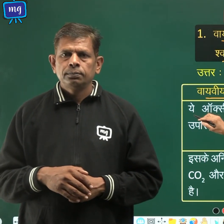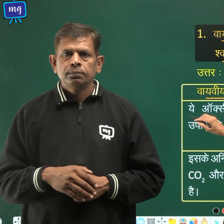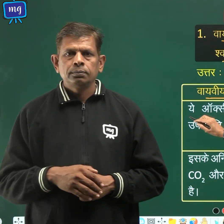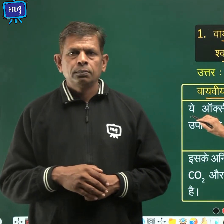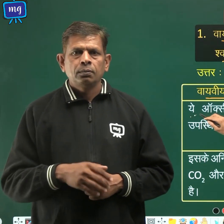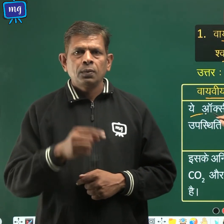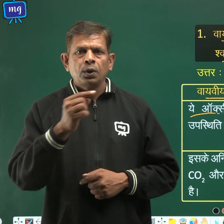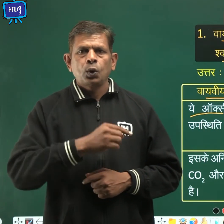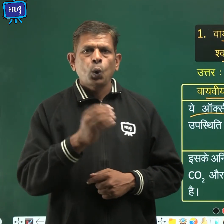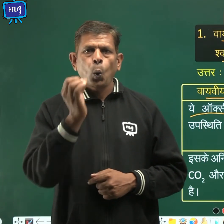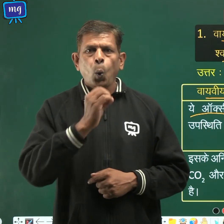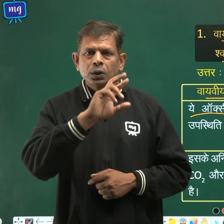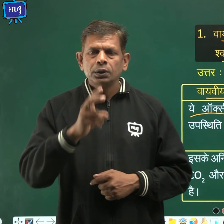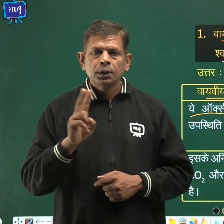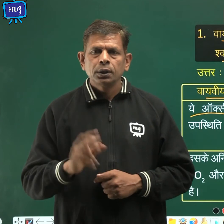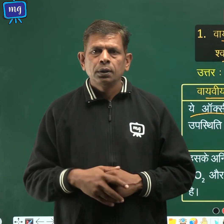ये ऑक्सीजन की